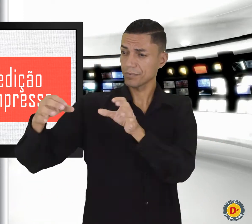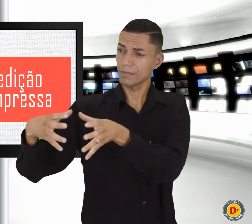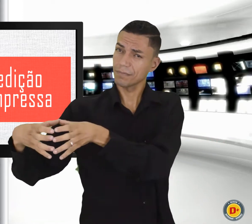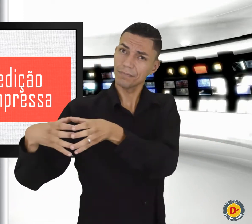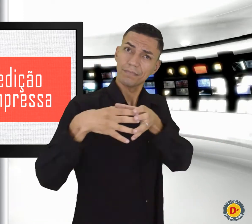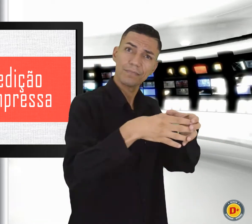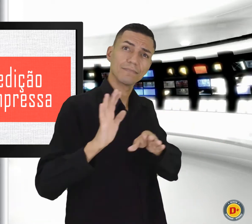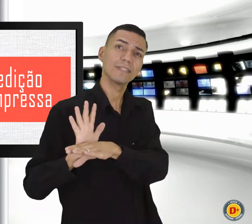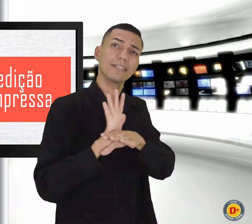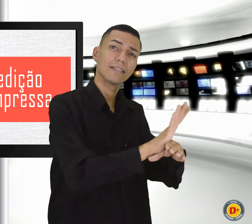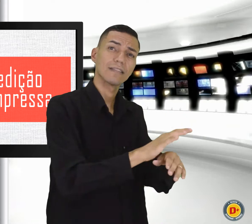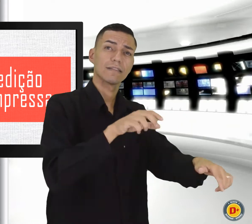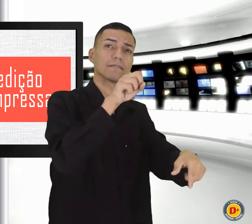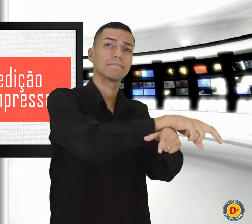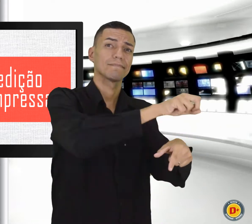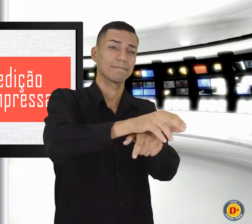os seguintes serviços laborais: